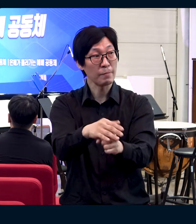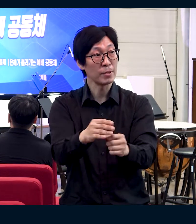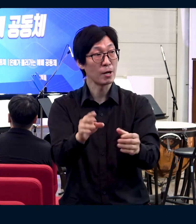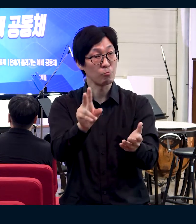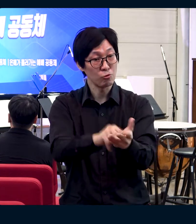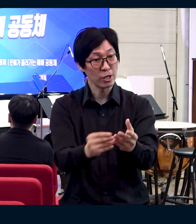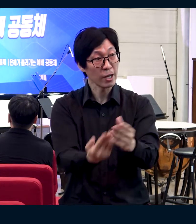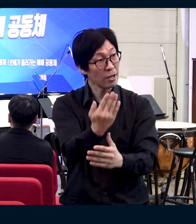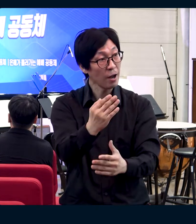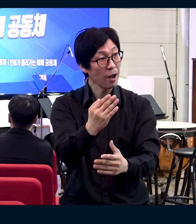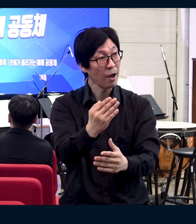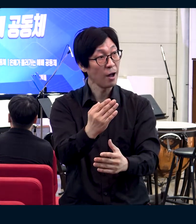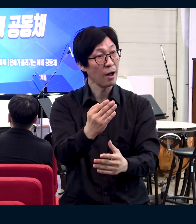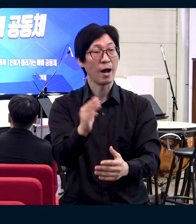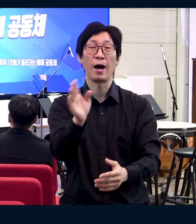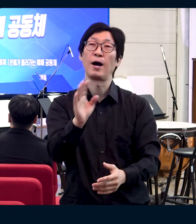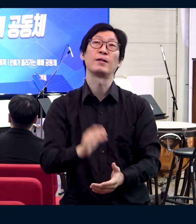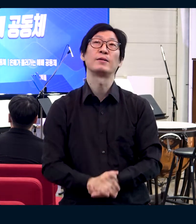생각하세요?